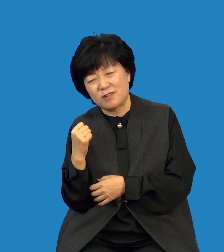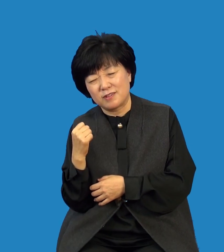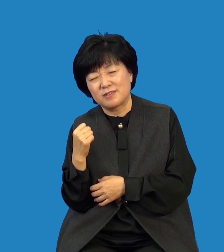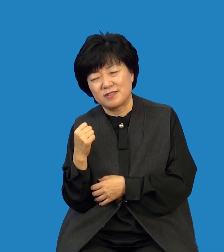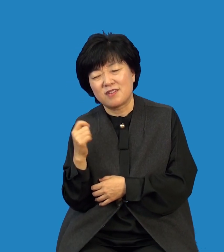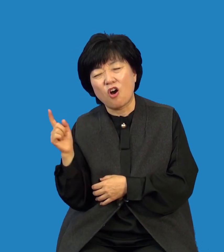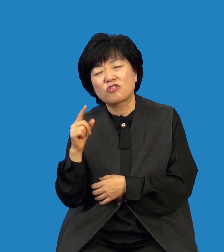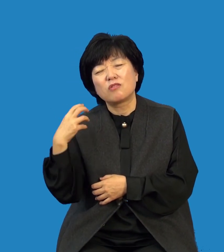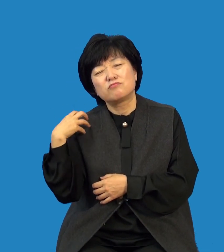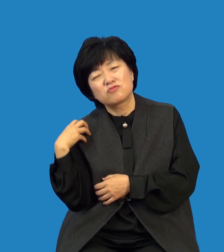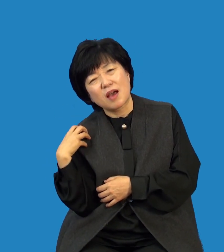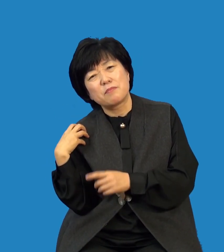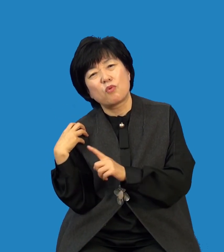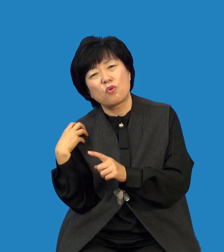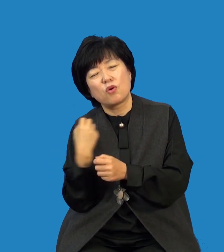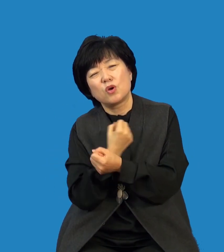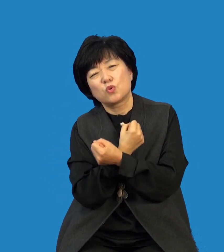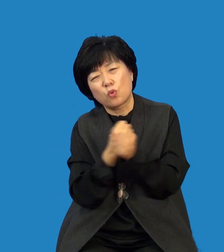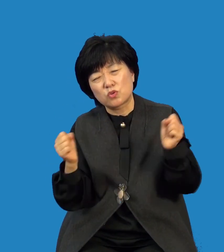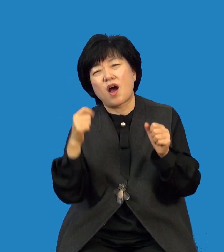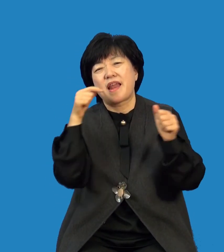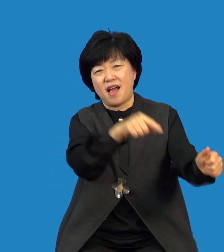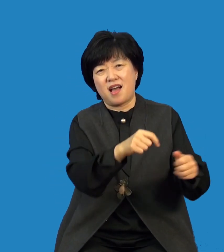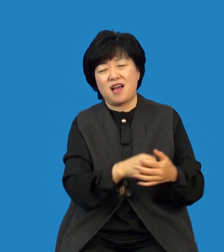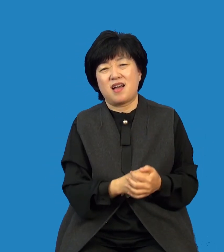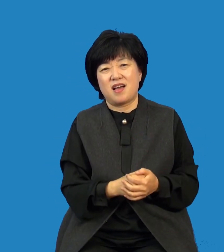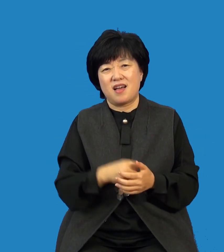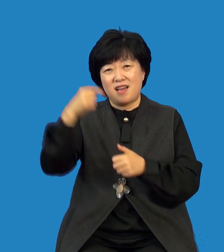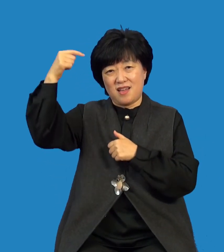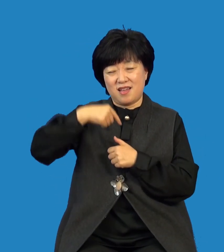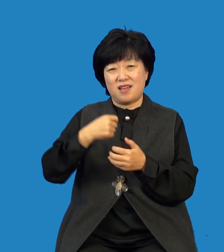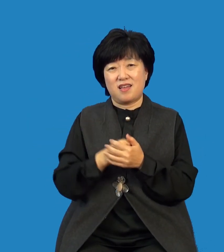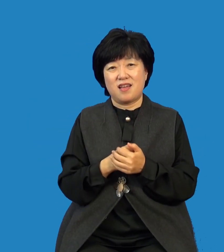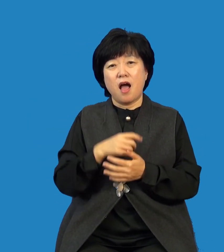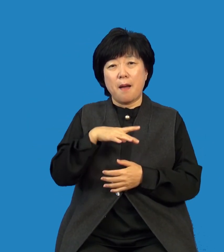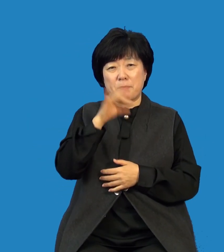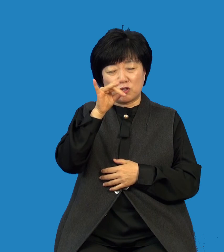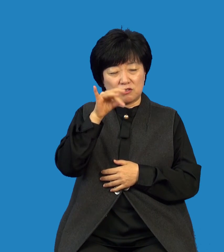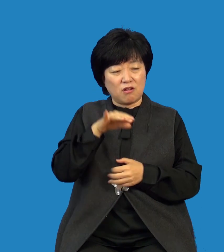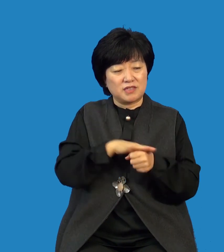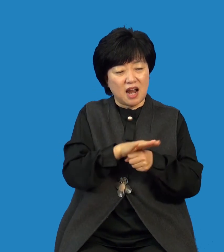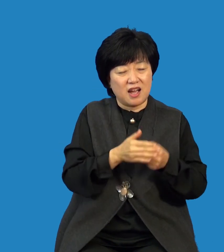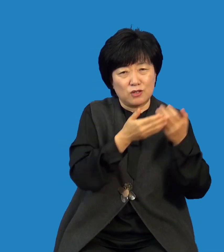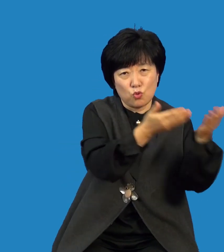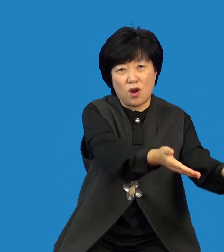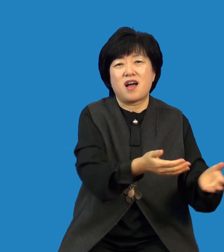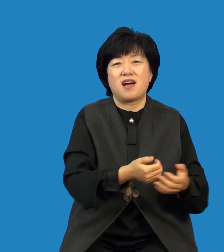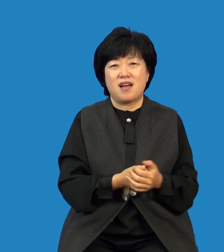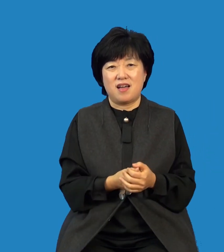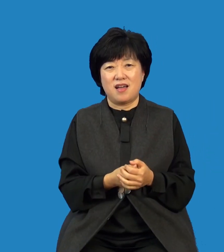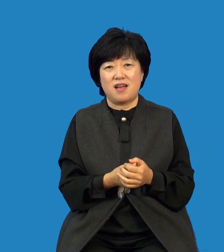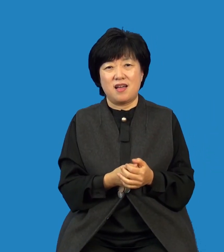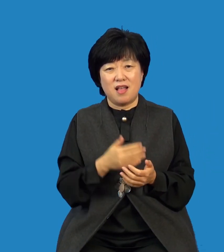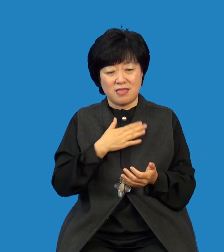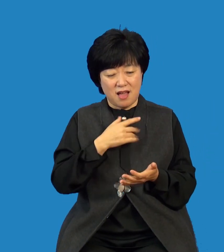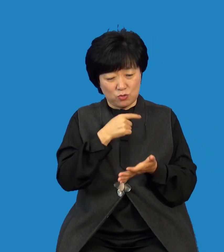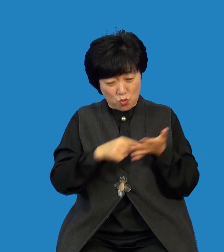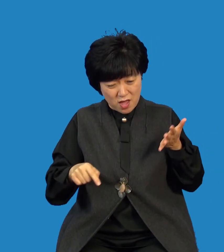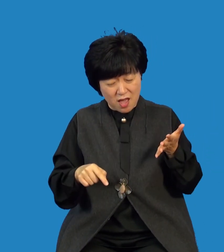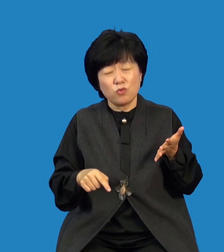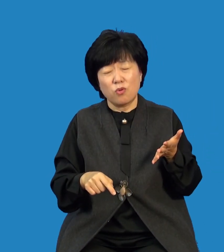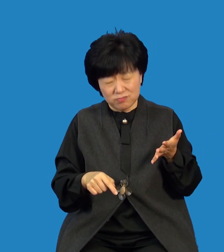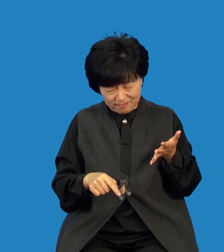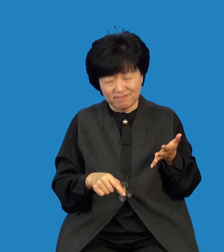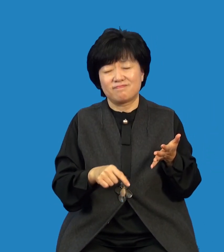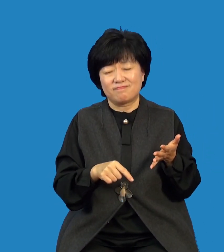부담은 어떤 부담이에요? 용서에 대한 부담이고, 또 먼저 사랑하는 것에 대한 부담이고, 손해보는 것에 대한 부담이고,